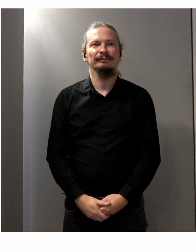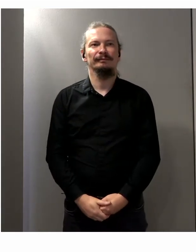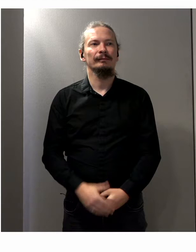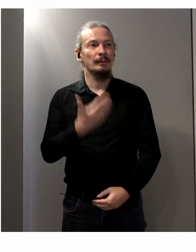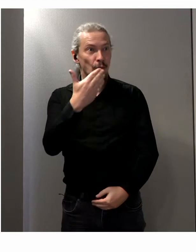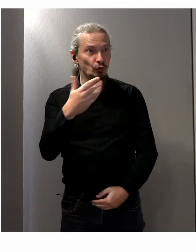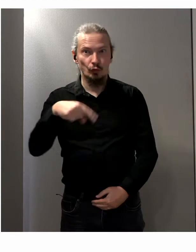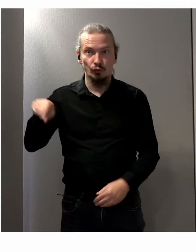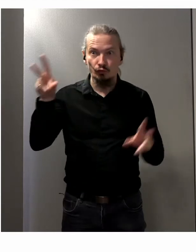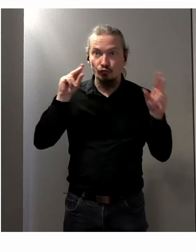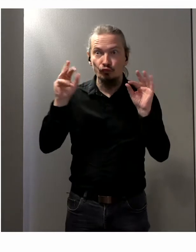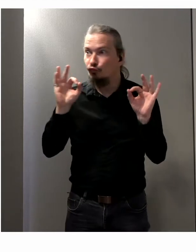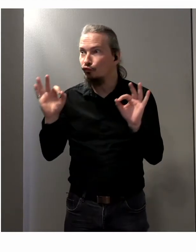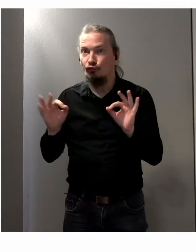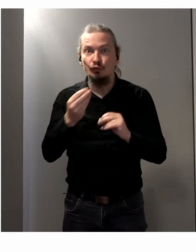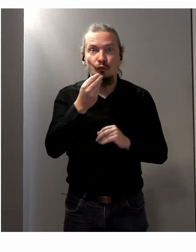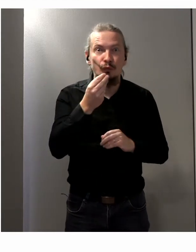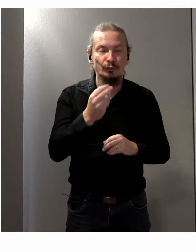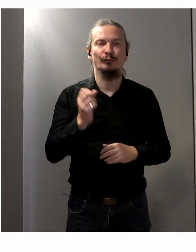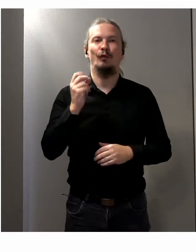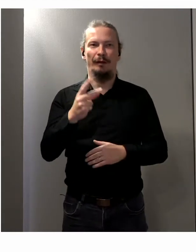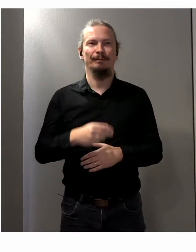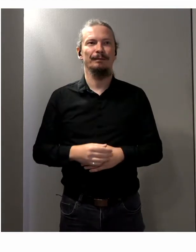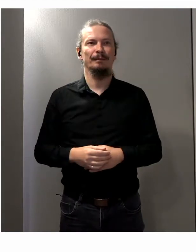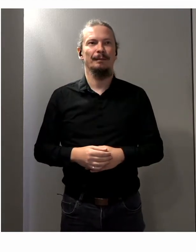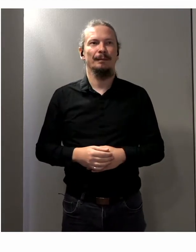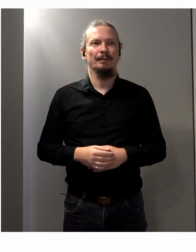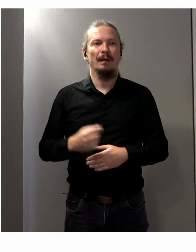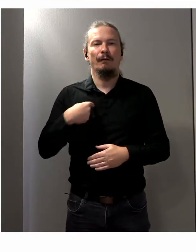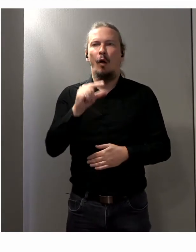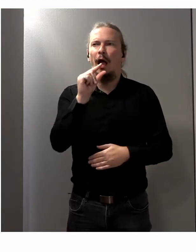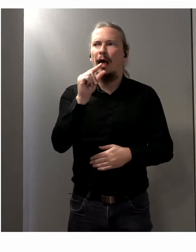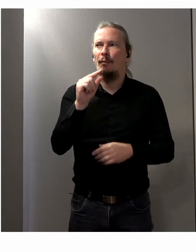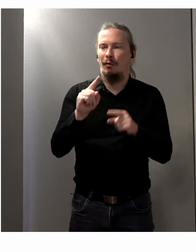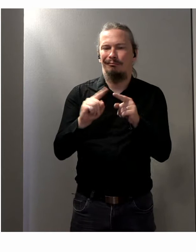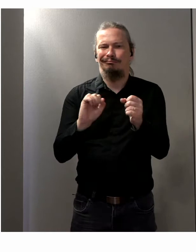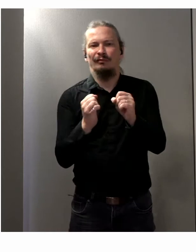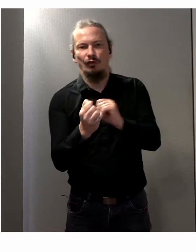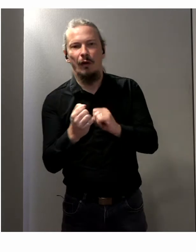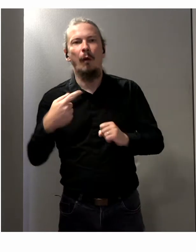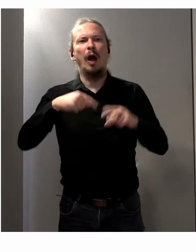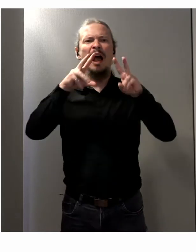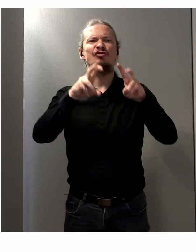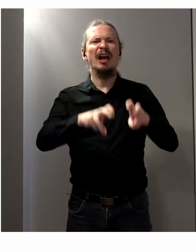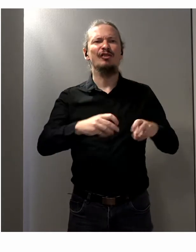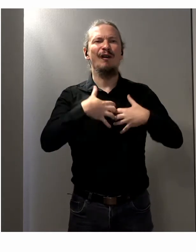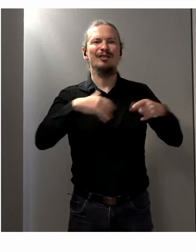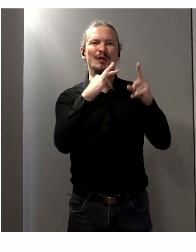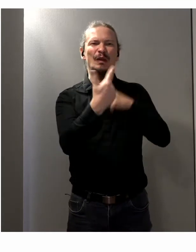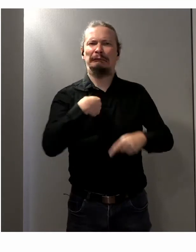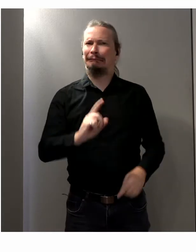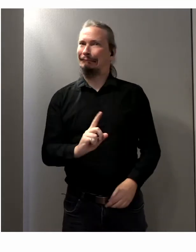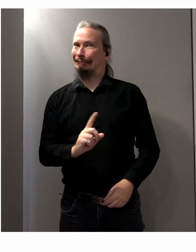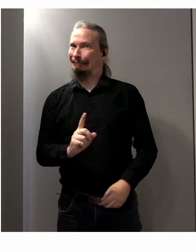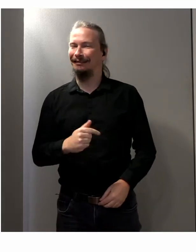Oui, bonjour, vous m'entendez bien? Oui. Je voulais juste faire une petite rectification. Moi, je ne suis pas chercheur en sciences sociales, du coup.